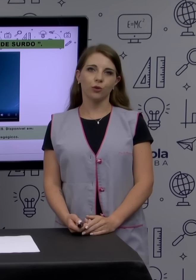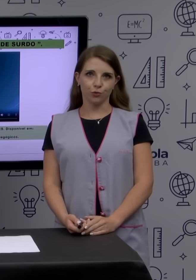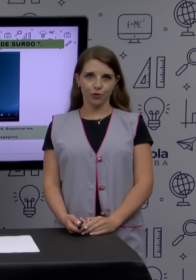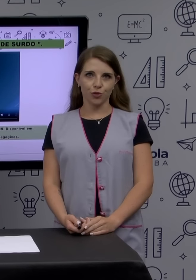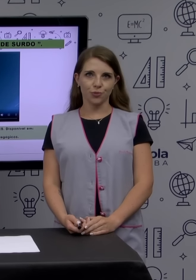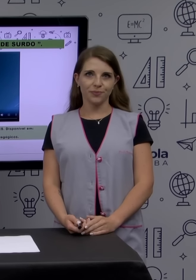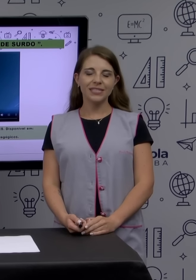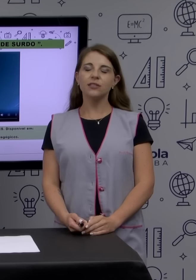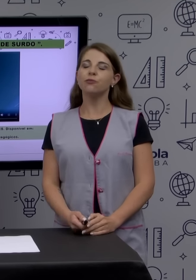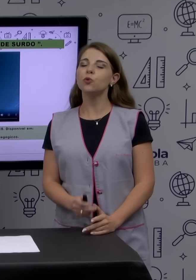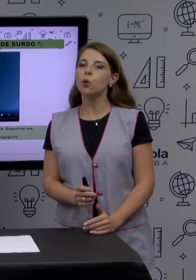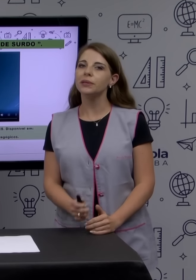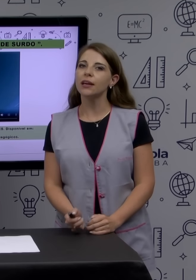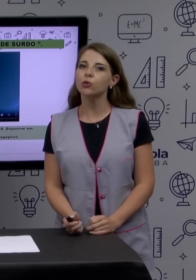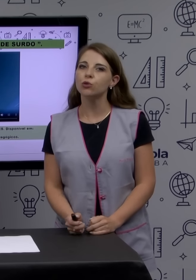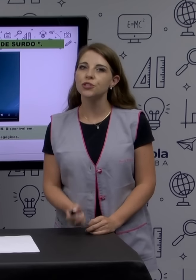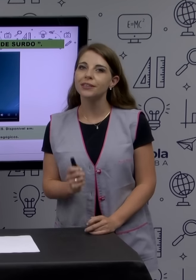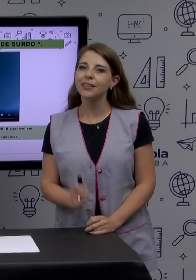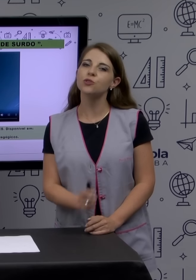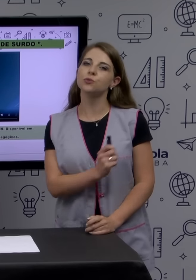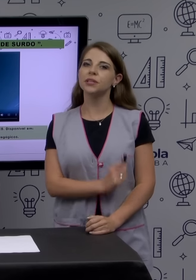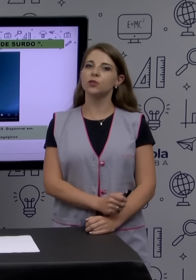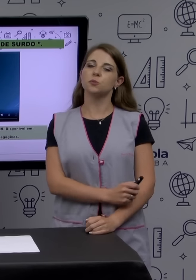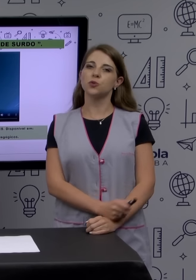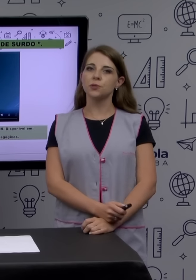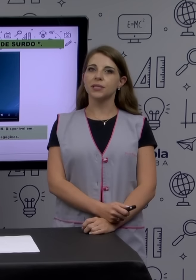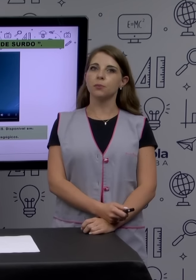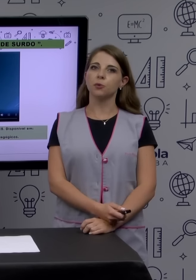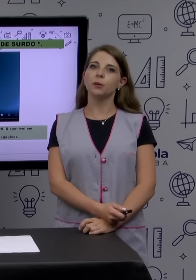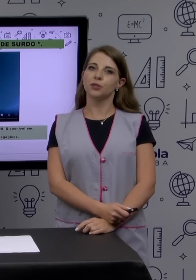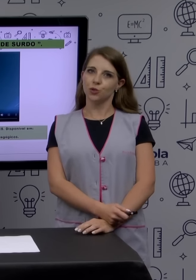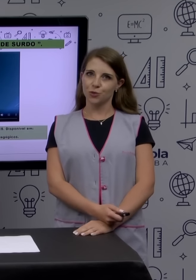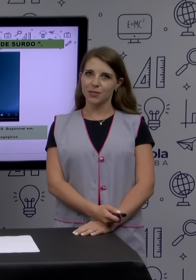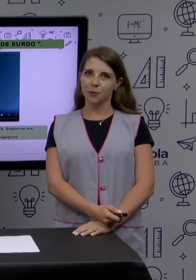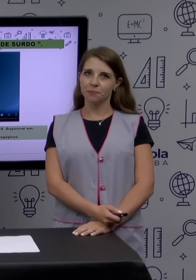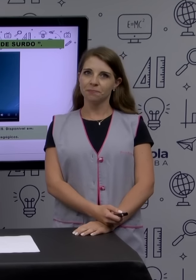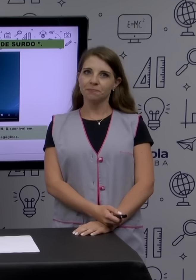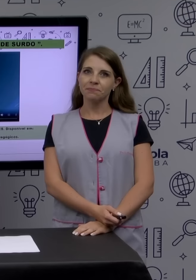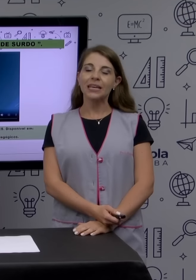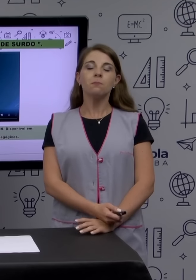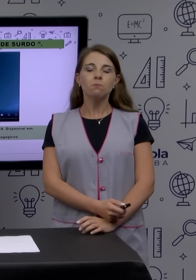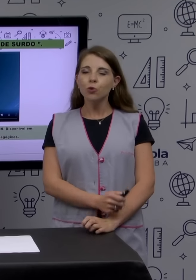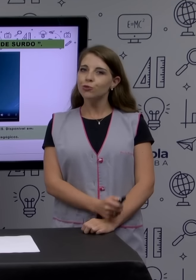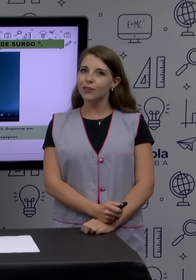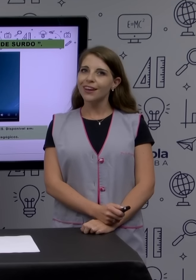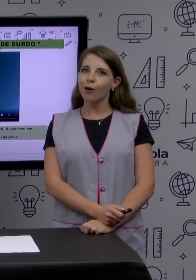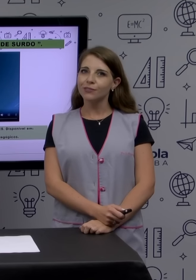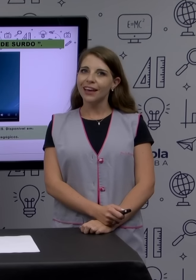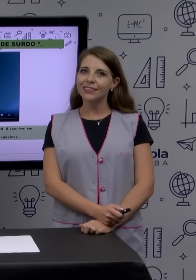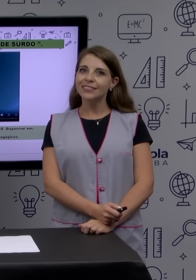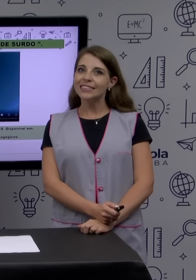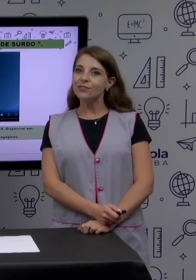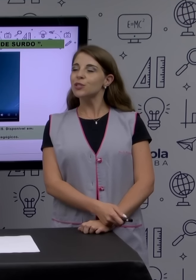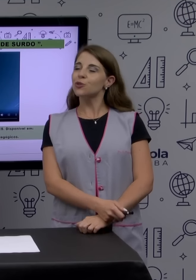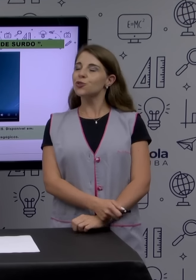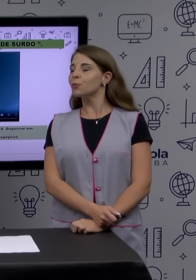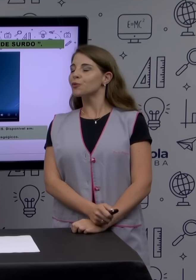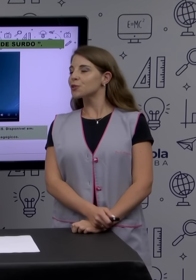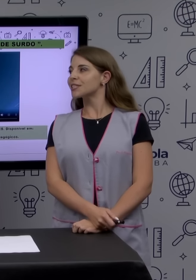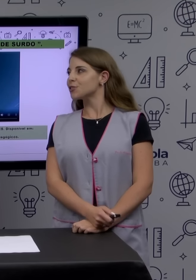gostar do vídeo? Você viu como a tecnologia está ajudando as pessoas que têm problema de audição? Muito legal, né? E você gostou, professora